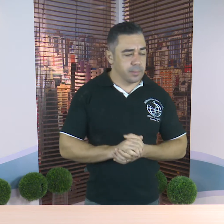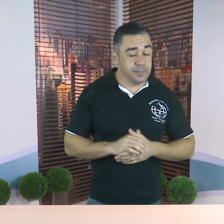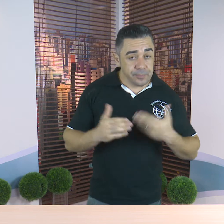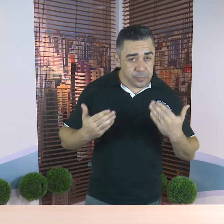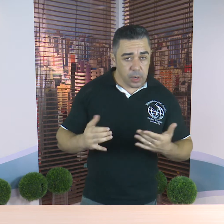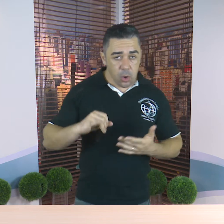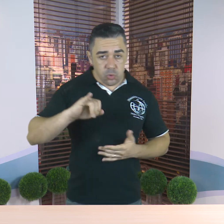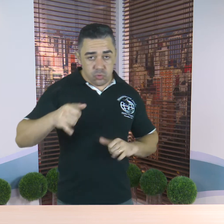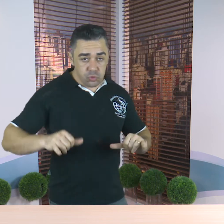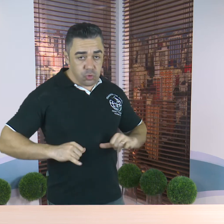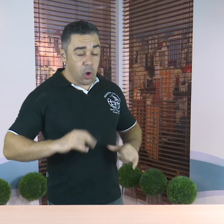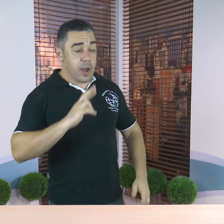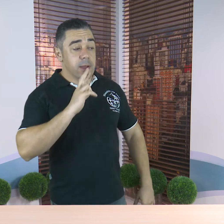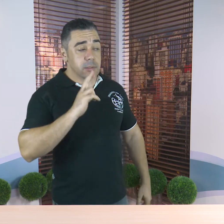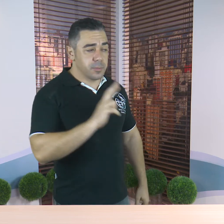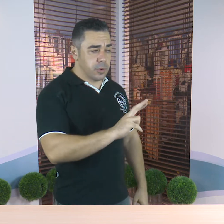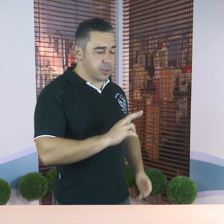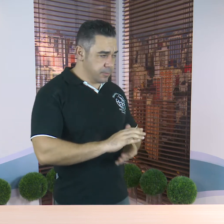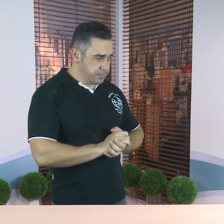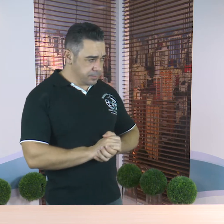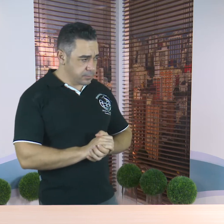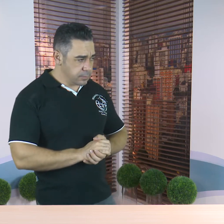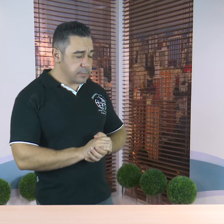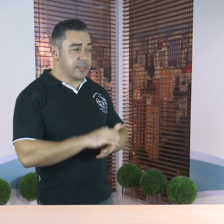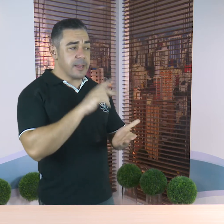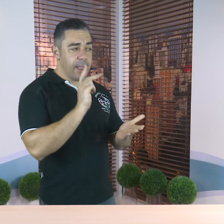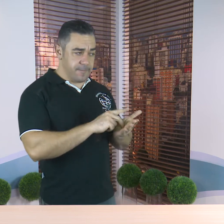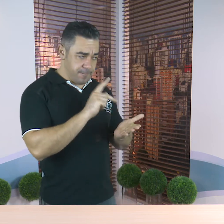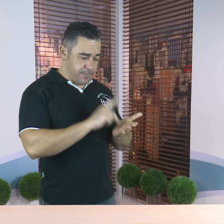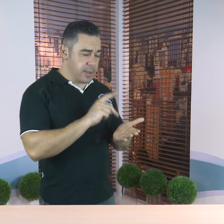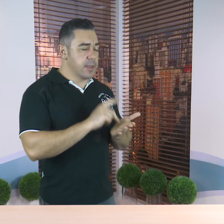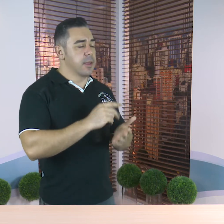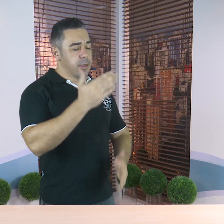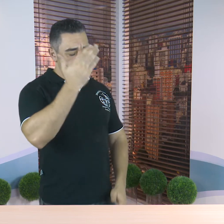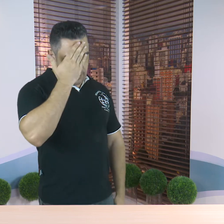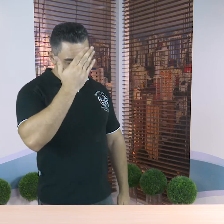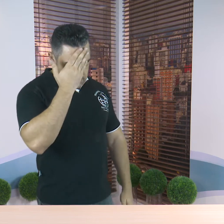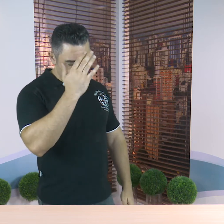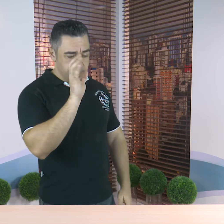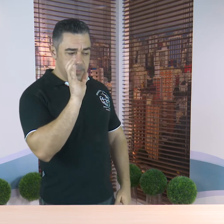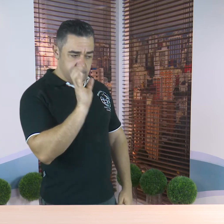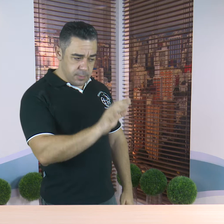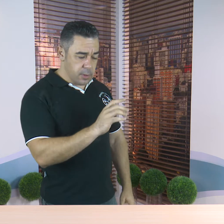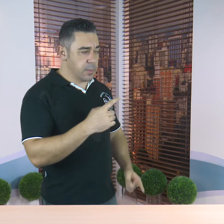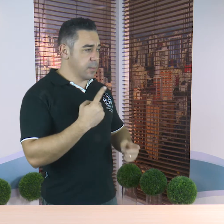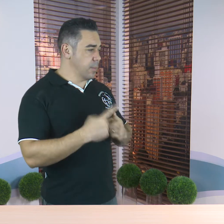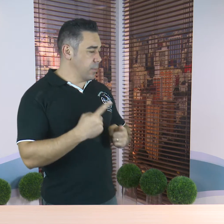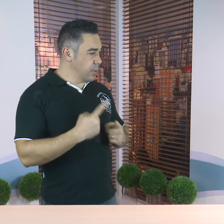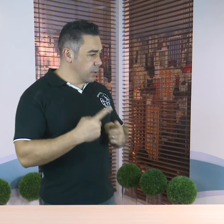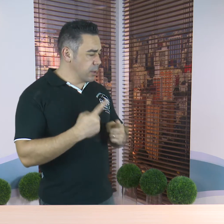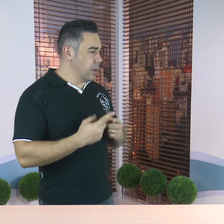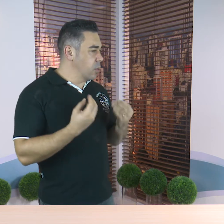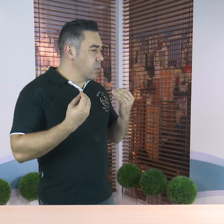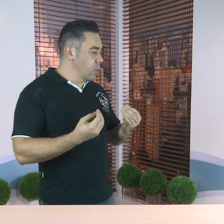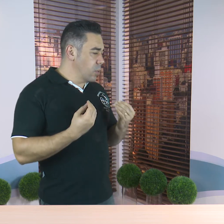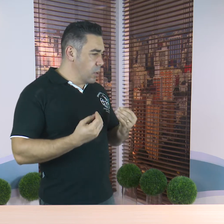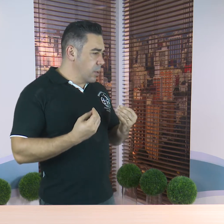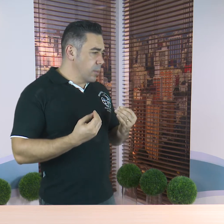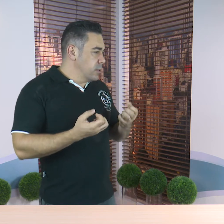Jó respondeu e disse: na verdade, sei que assim é, porque como se justificaria o homem